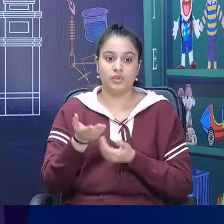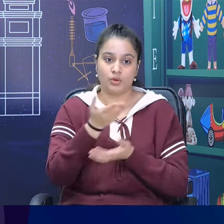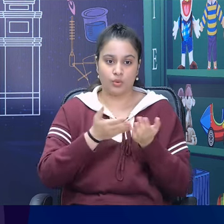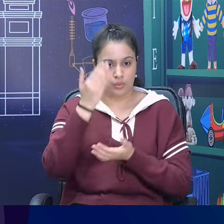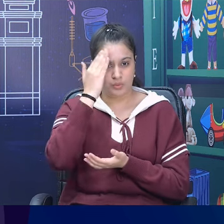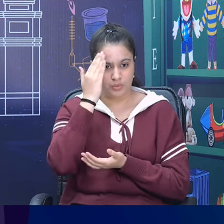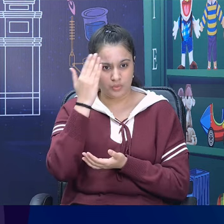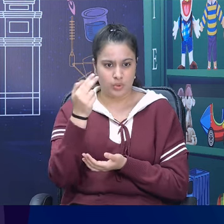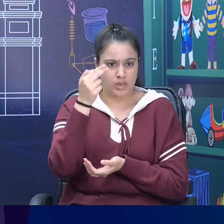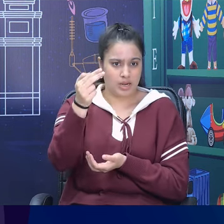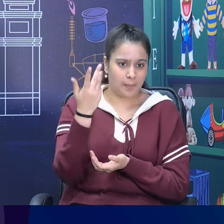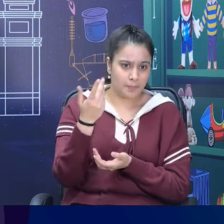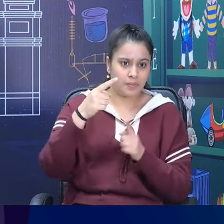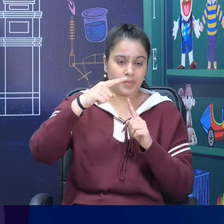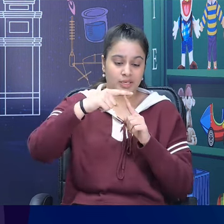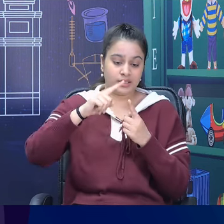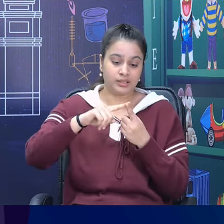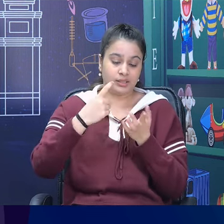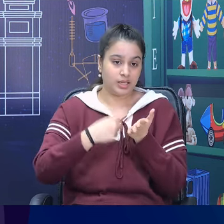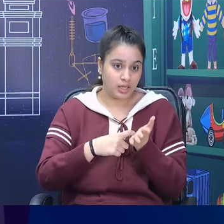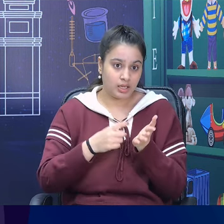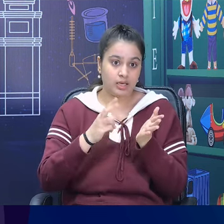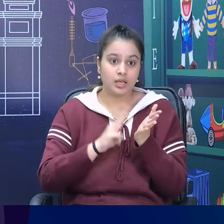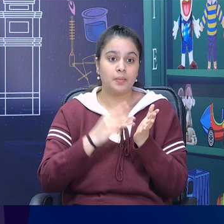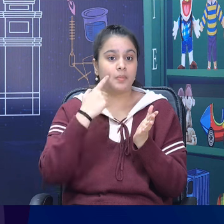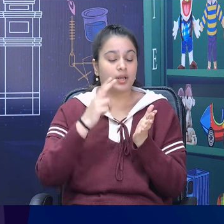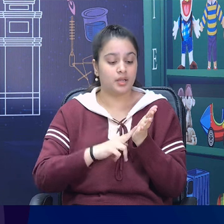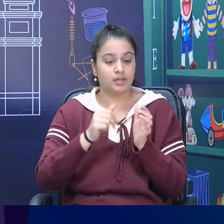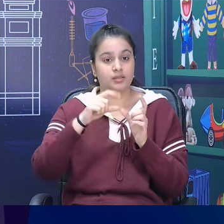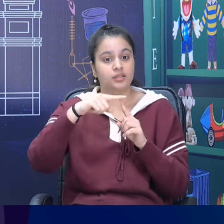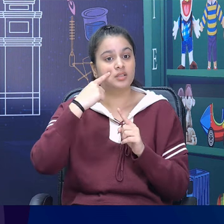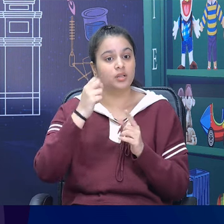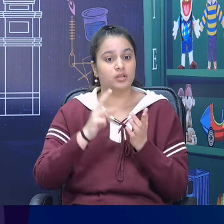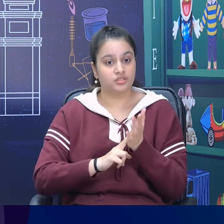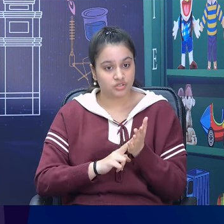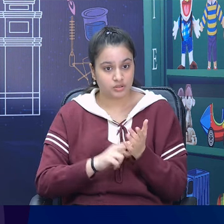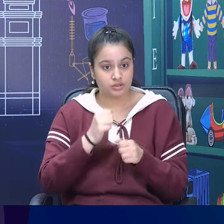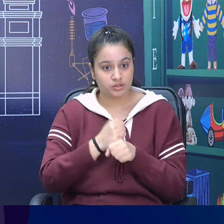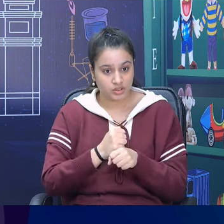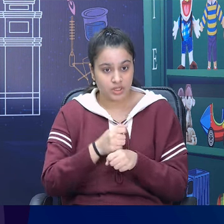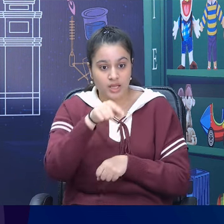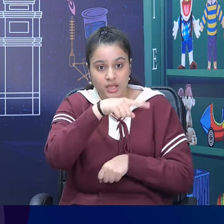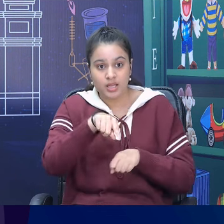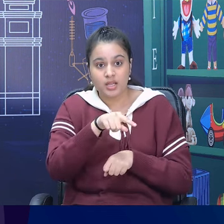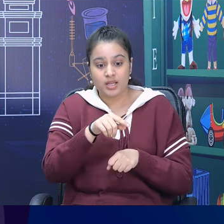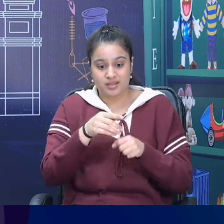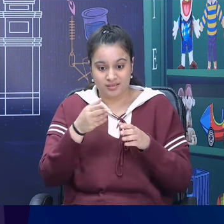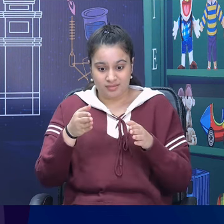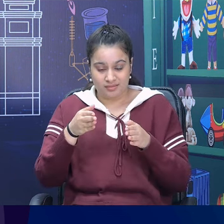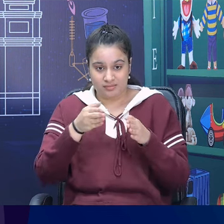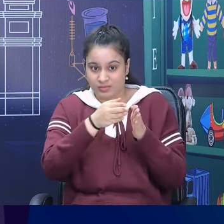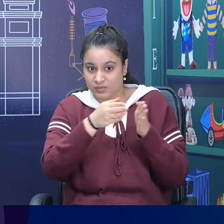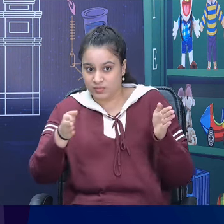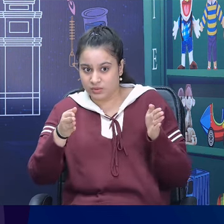रहा होगा टर्मिनेटिंग वर्ड से है कि ऐसे नंबर जिसके अंदर डेसीमल के बाद नंबर स्टॉप हो जाए या टर्मिनेट हो जाए उस टाइप के हम जो